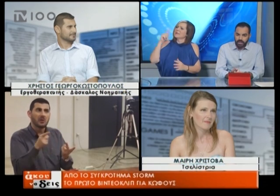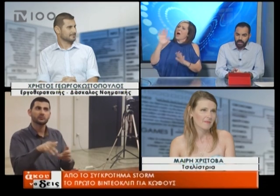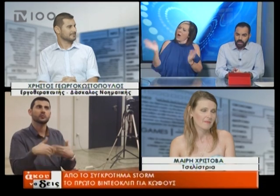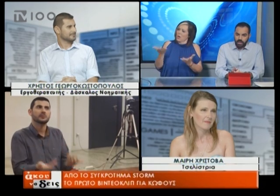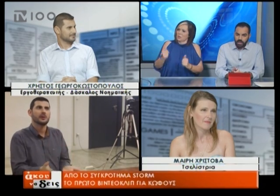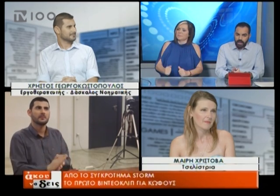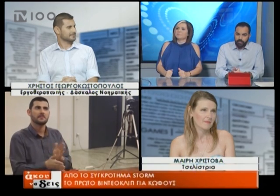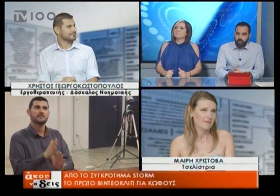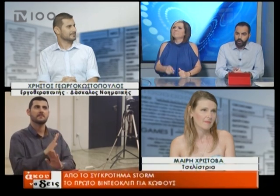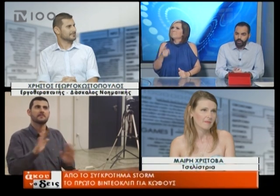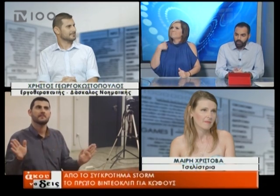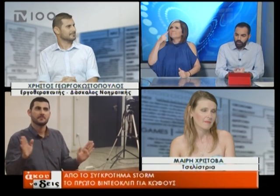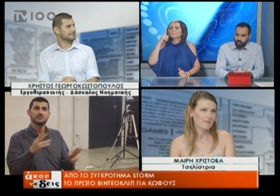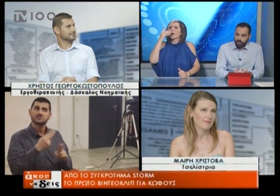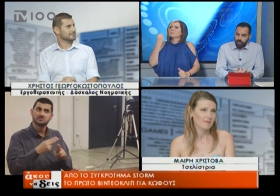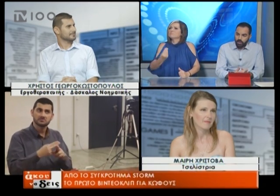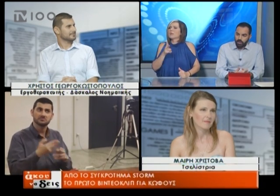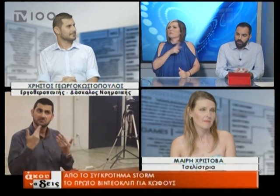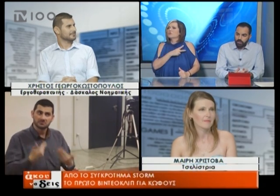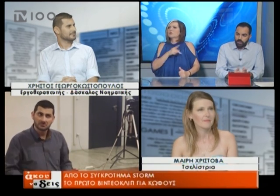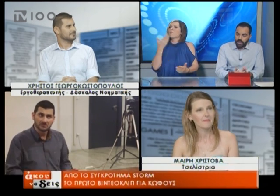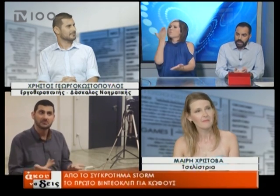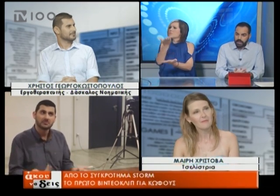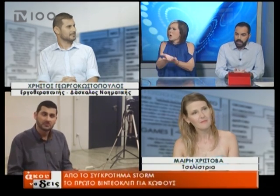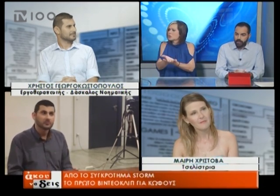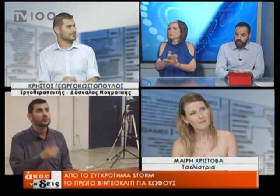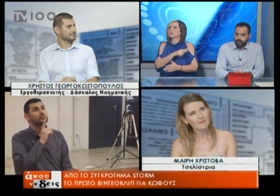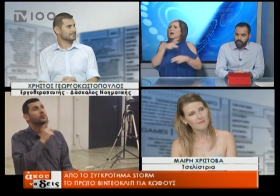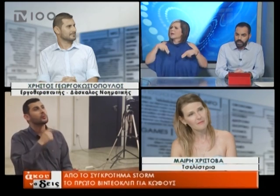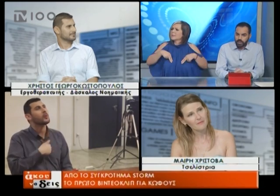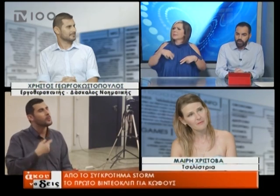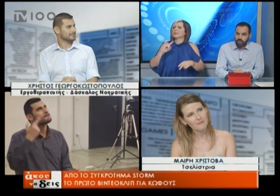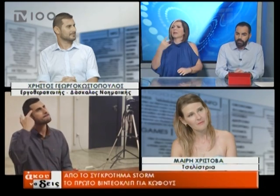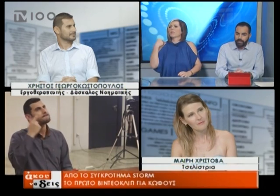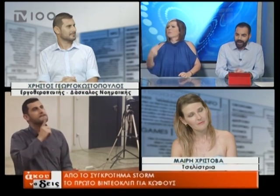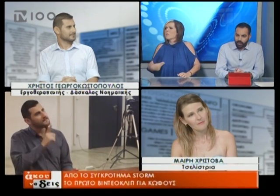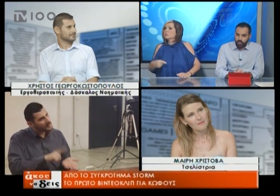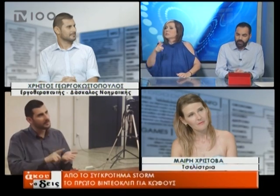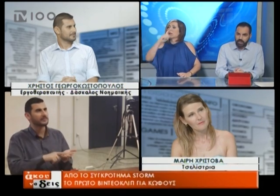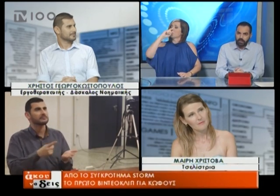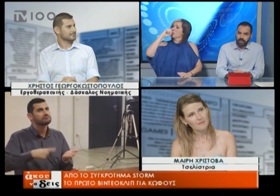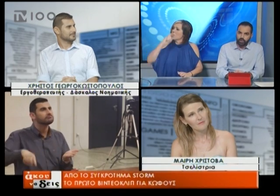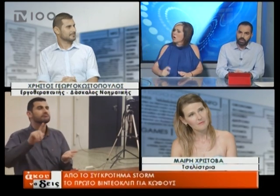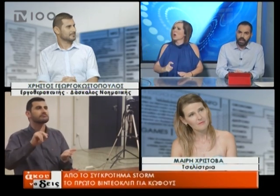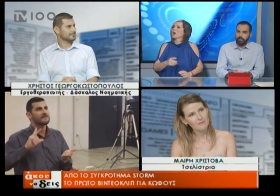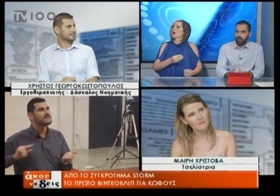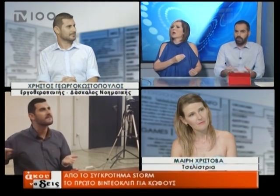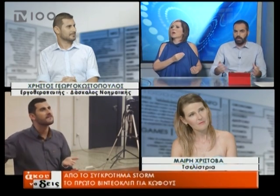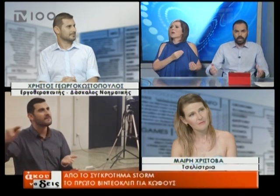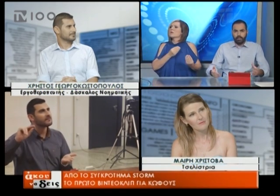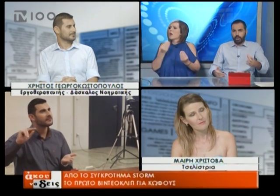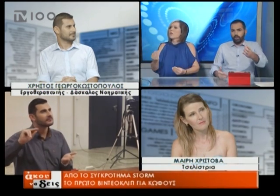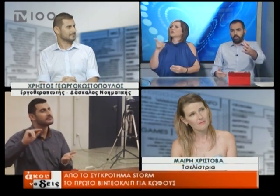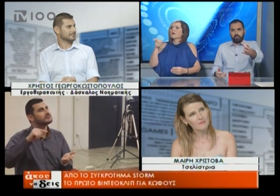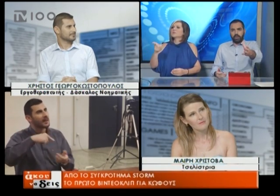πρόταση να υποχρεωθούν είτε κρατικοί είτε δημόσιοι φορείς στο να παρέχουν αυτή τη δυνατότητα μέσω